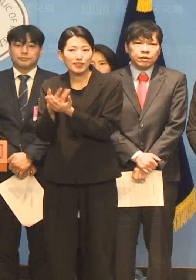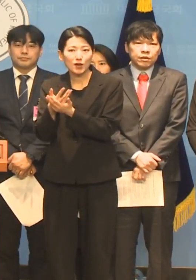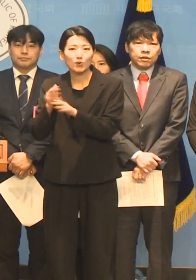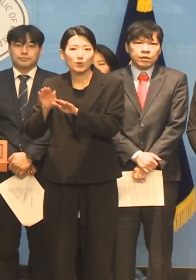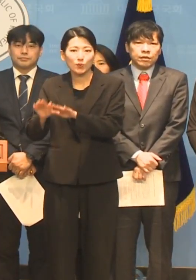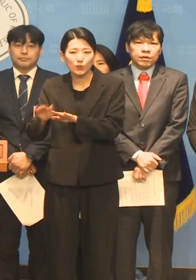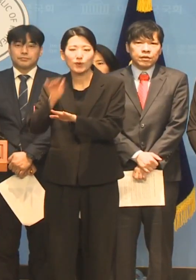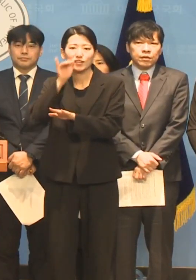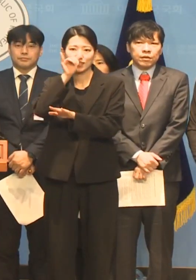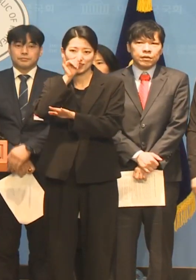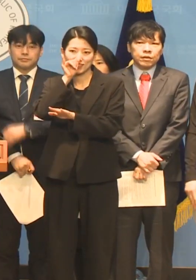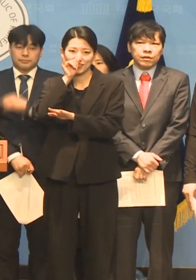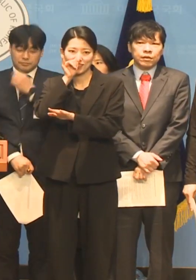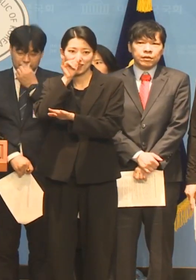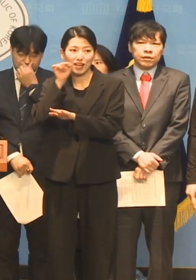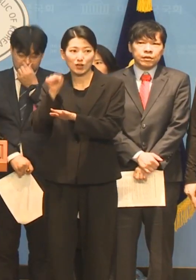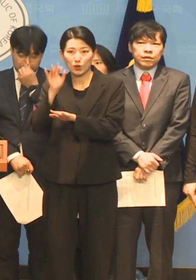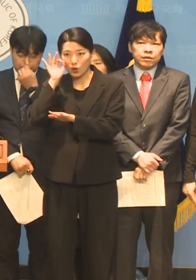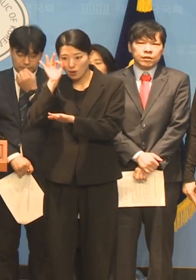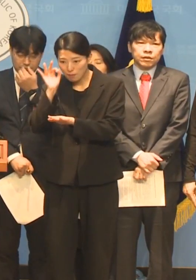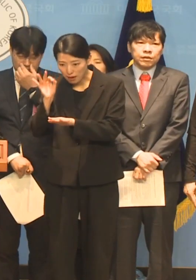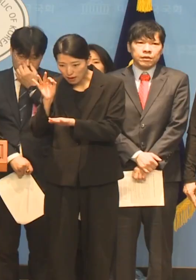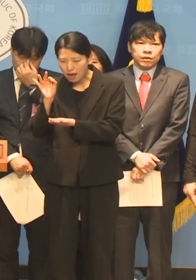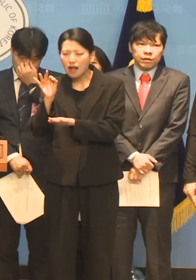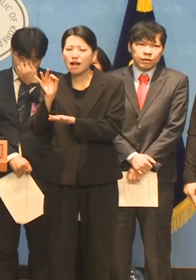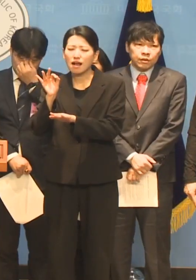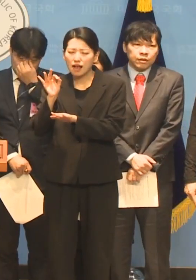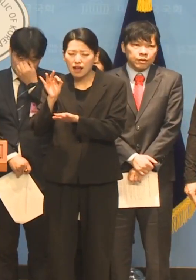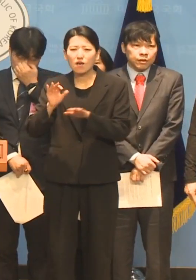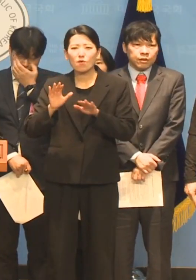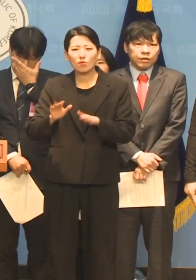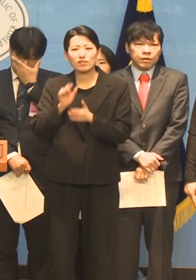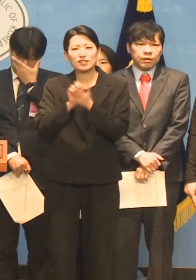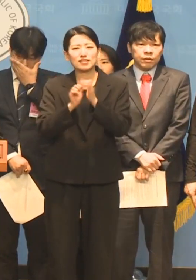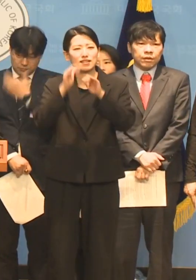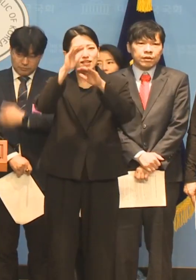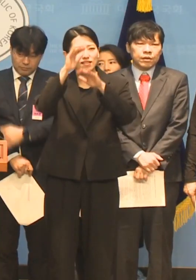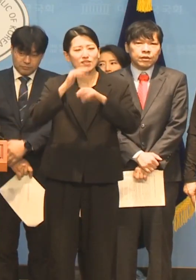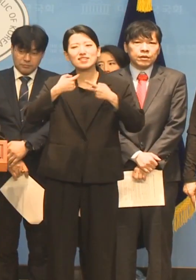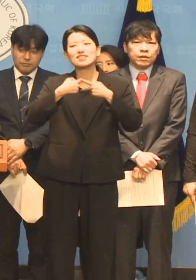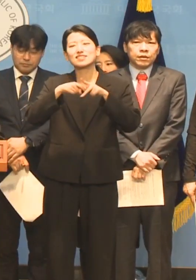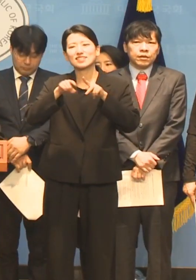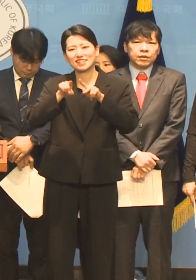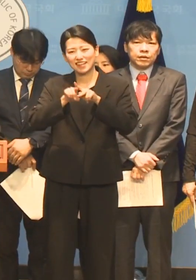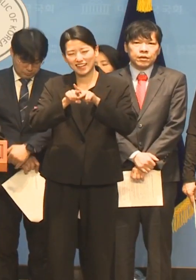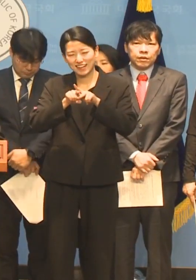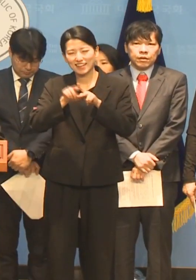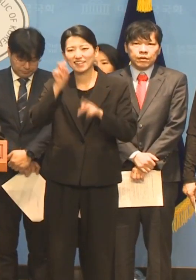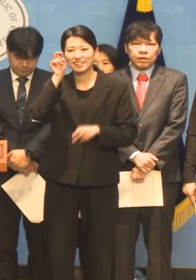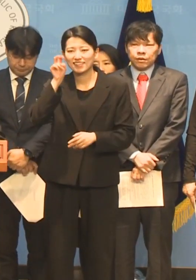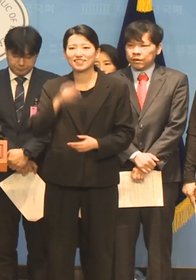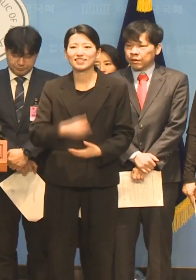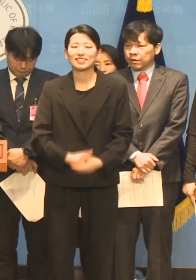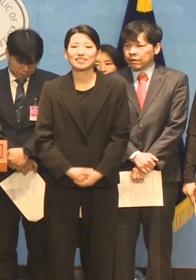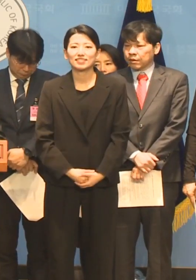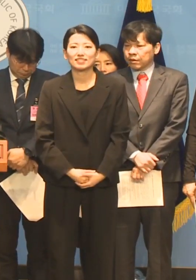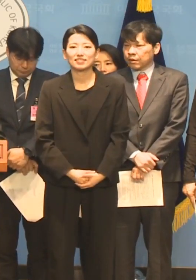준비했습니다. 이 두 가지 자료를 같이 보셔야지 해당 기자회견의 이해도가 높으실 것 같습니다.